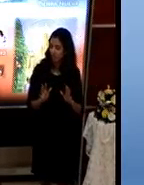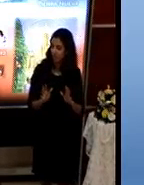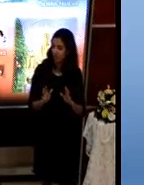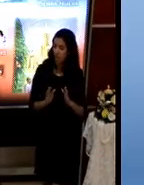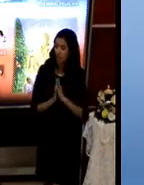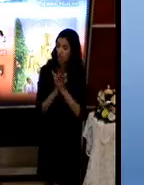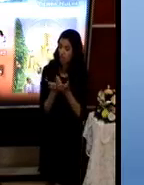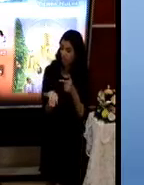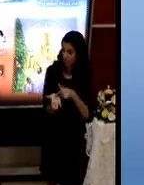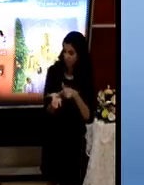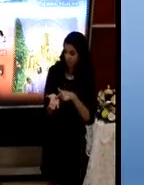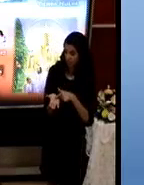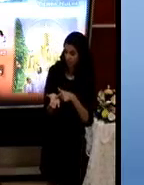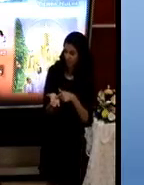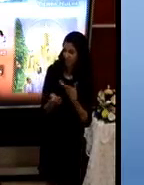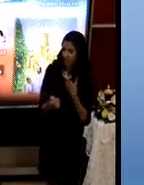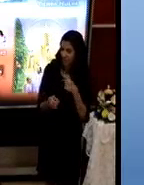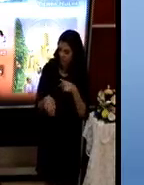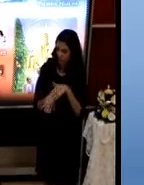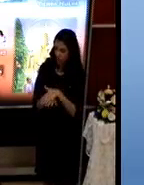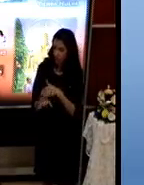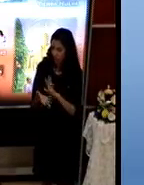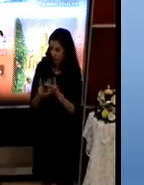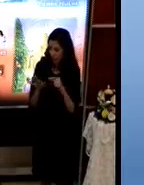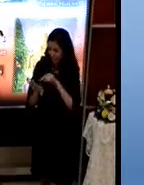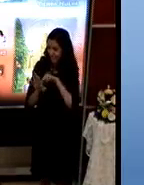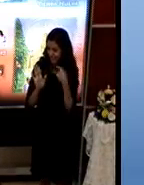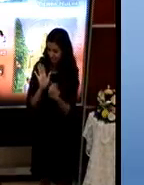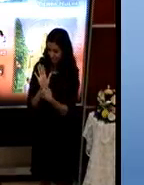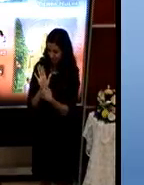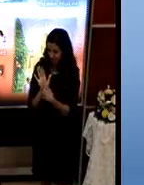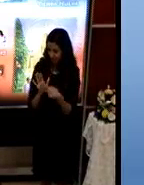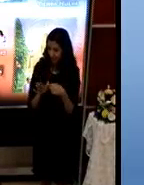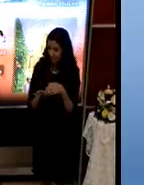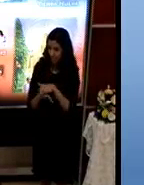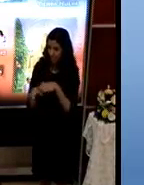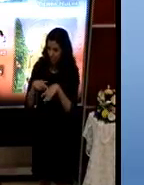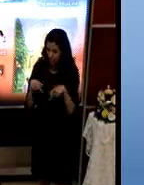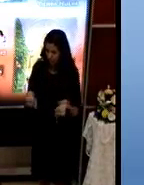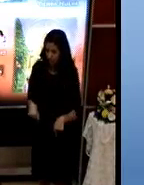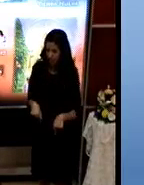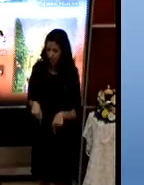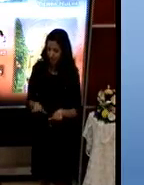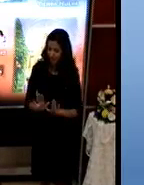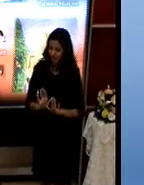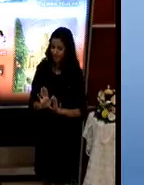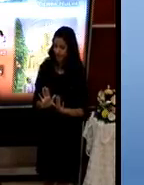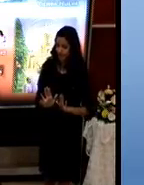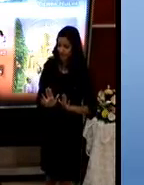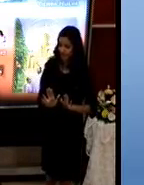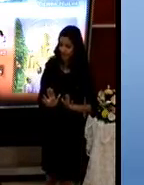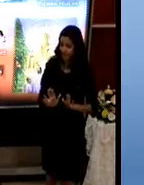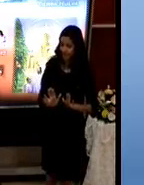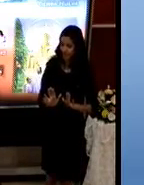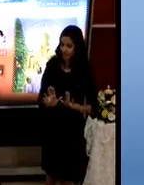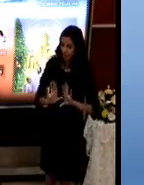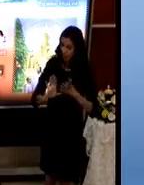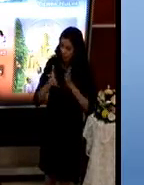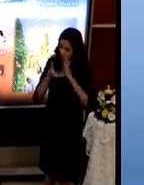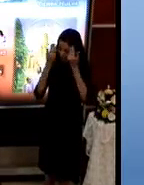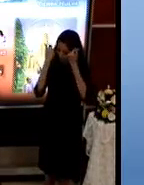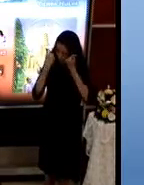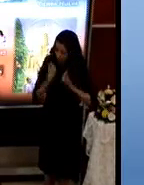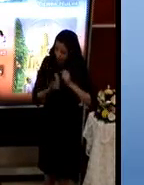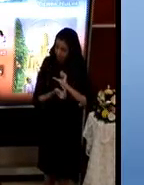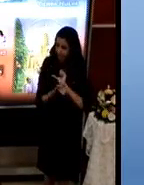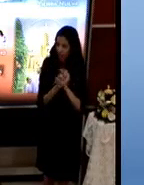dice, si retiras tu pie, en otras palabras, tiene que haber en primer lugar un cambio de actitud. En segundo lugar, tiene